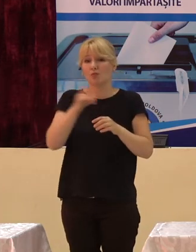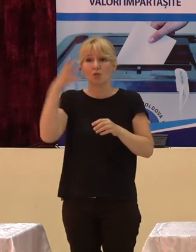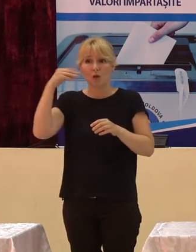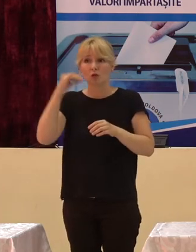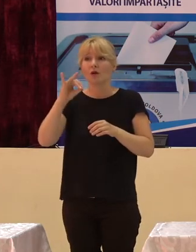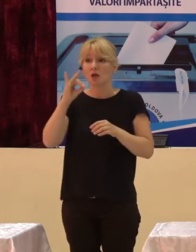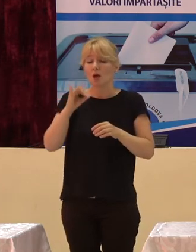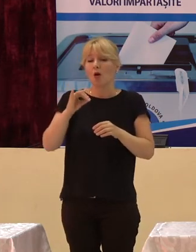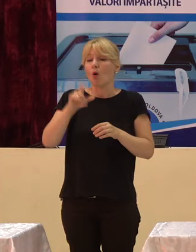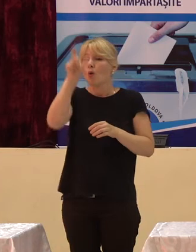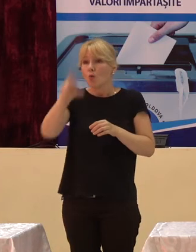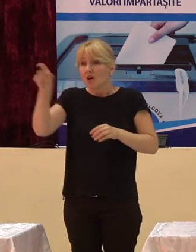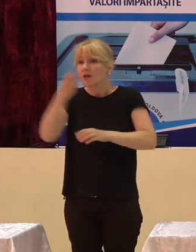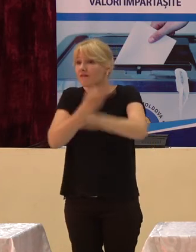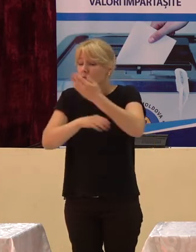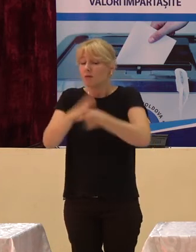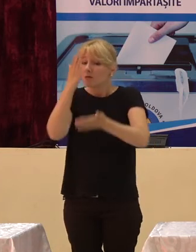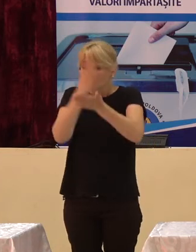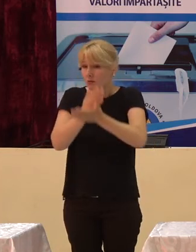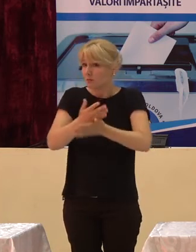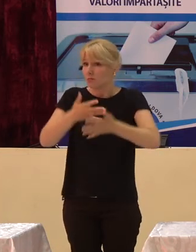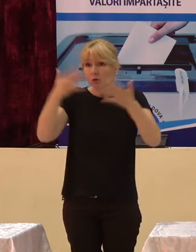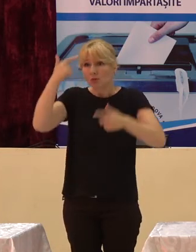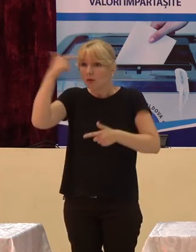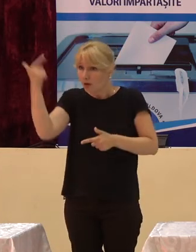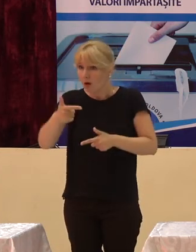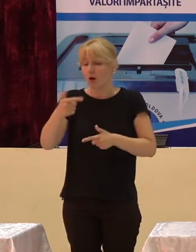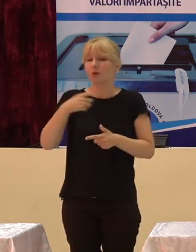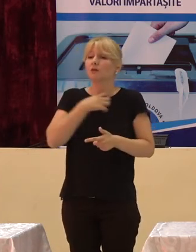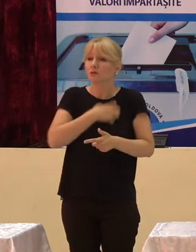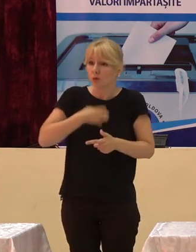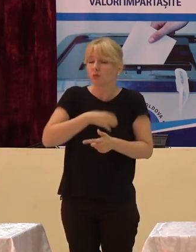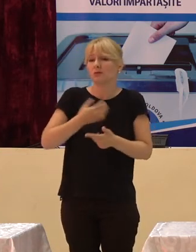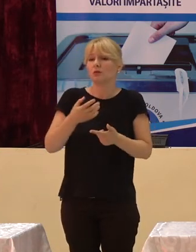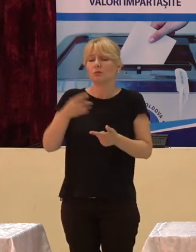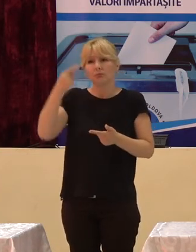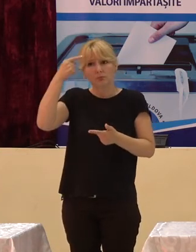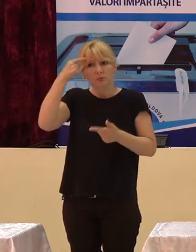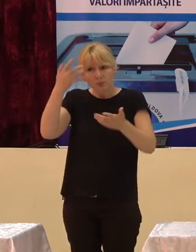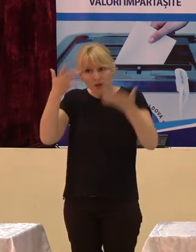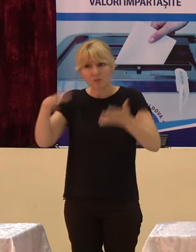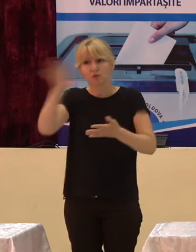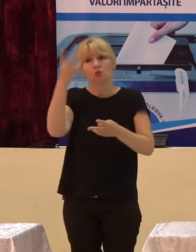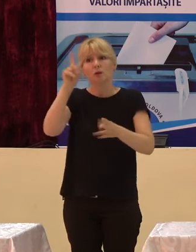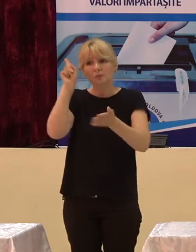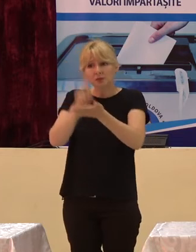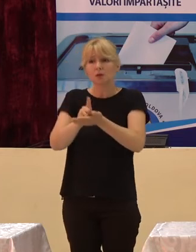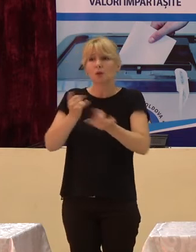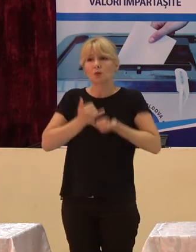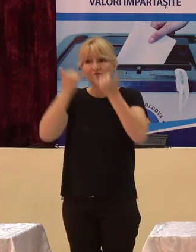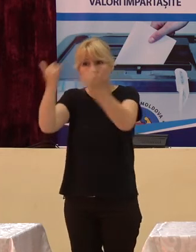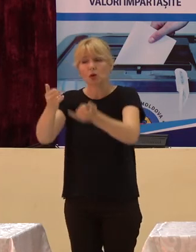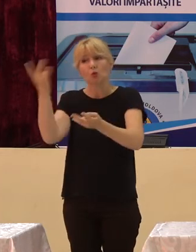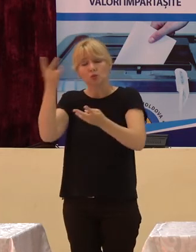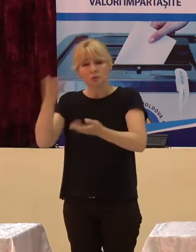dizabilități au un potențial enorm, cultural, social și intelectual, care trebuie valorificat și va fi